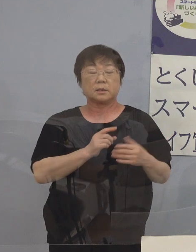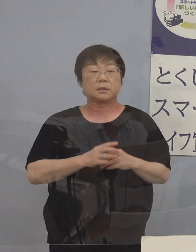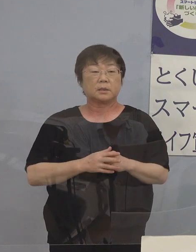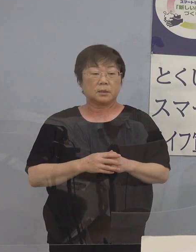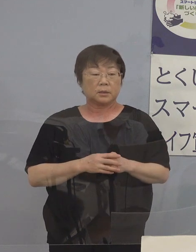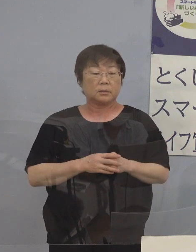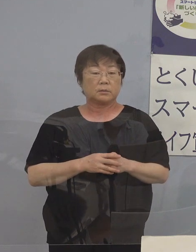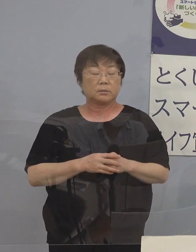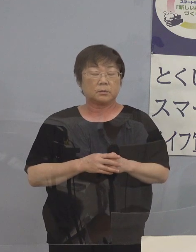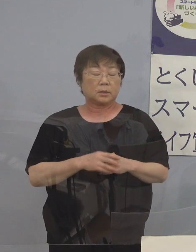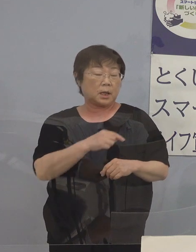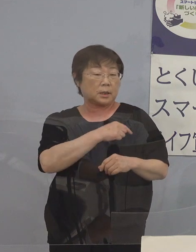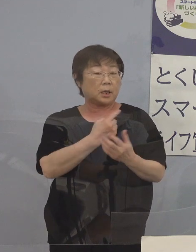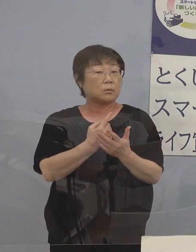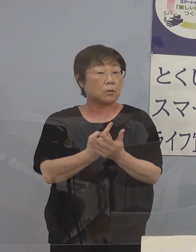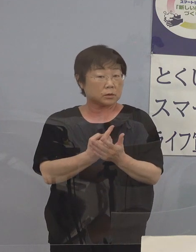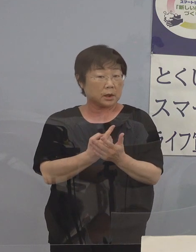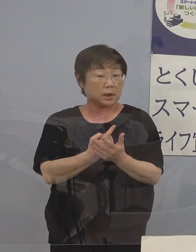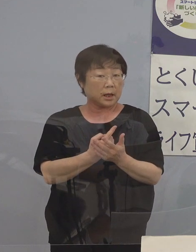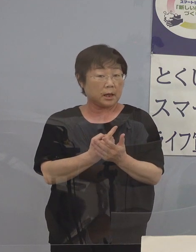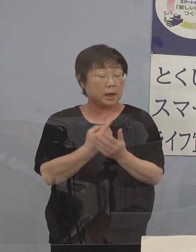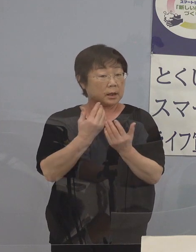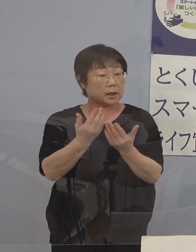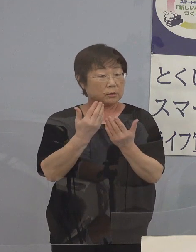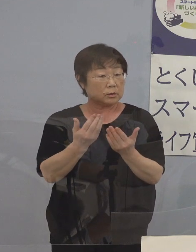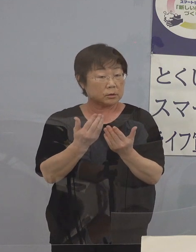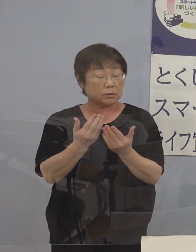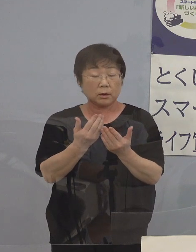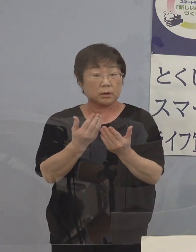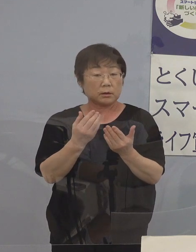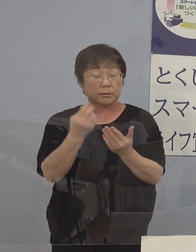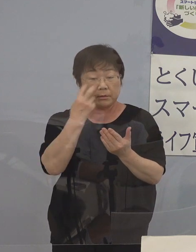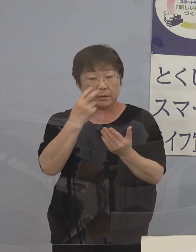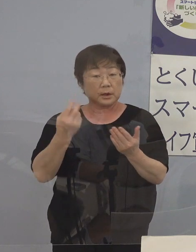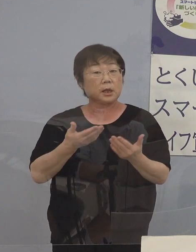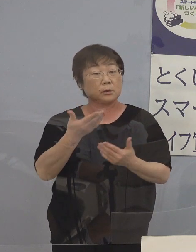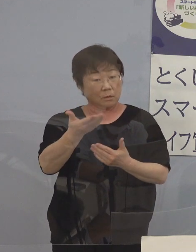ませんでしたので。 検温だけで、聞き取りとかそういうのはなかった。